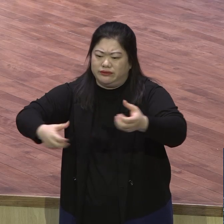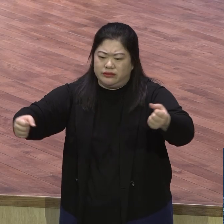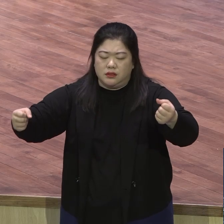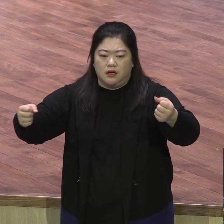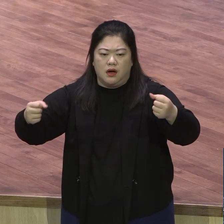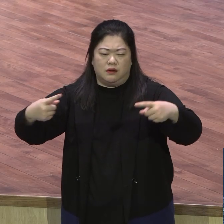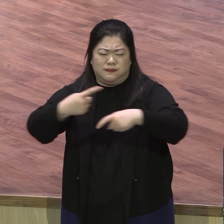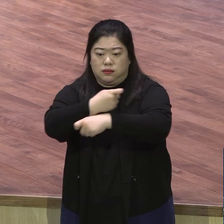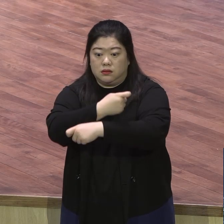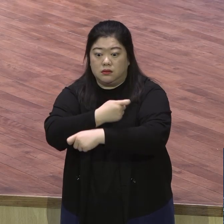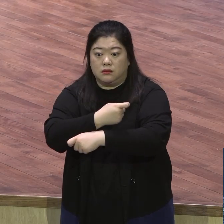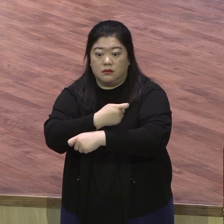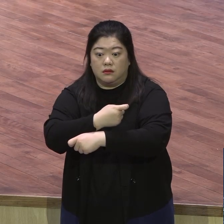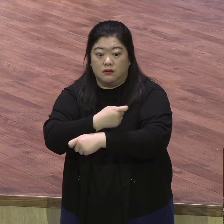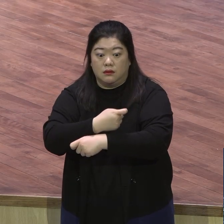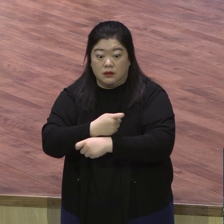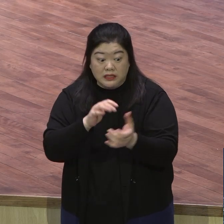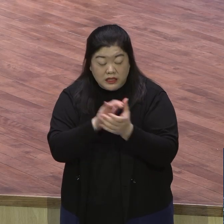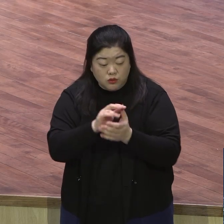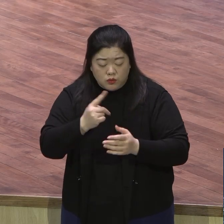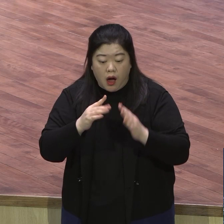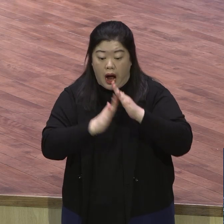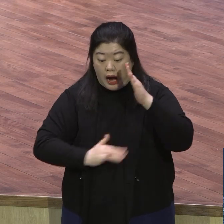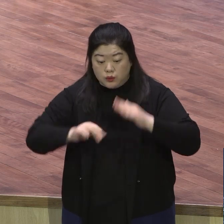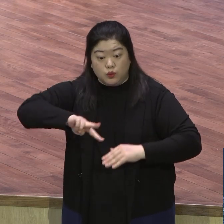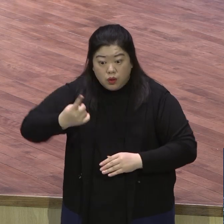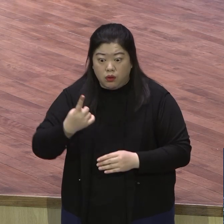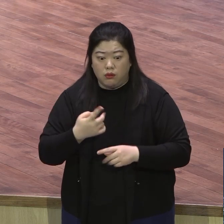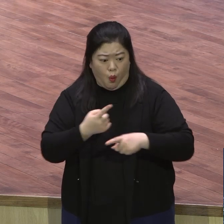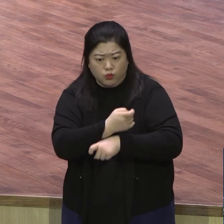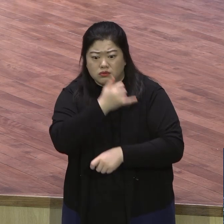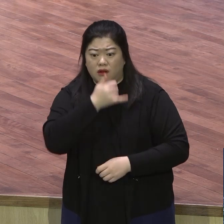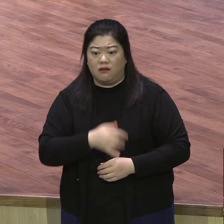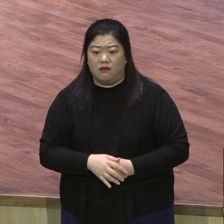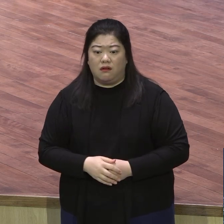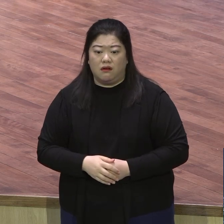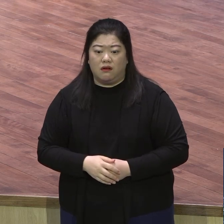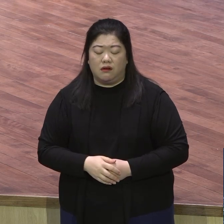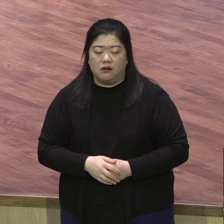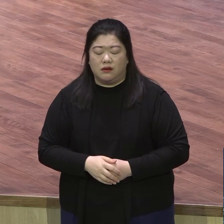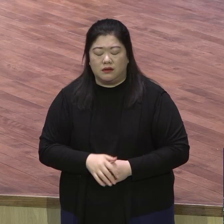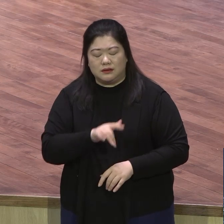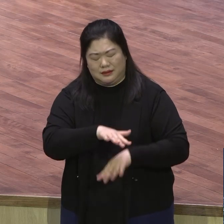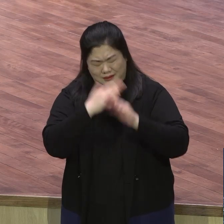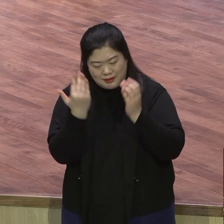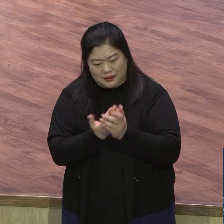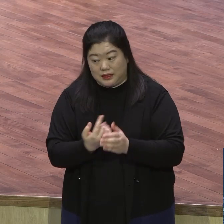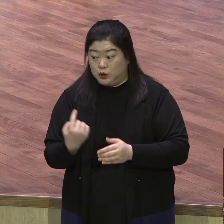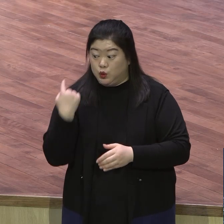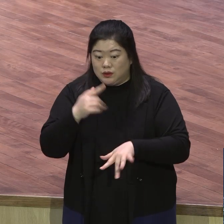그것도 가슴 아프게 가족끼리도 그렇게 만들어버려요. 형제끼리도 그렇게 만들어버려요. 사단이 아는 거에요.